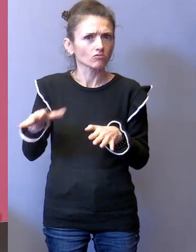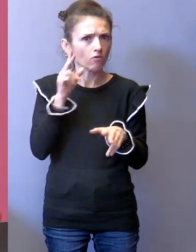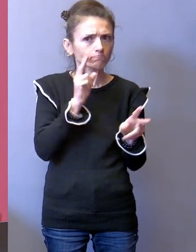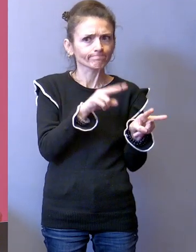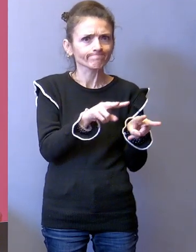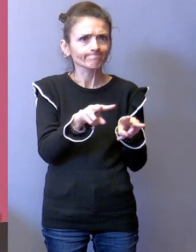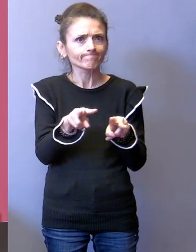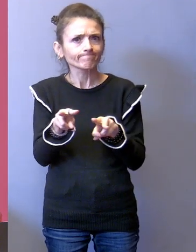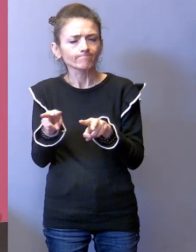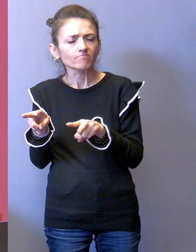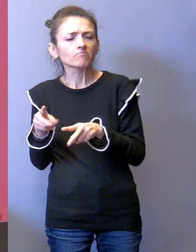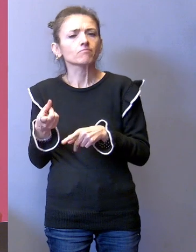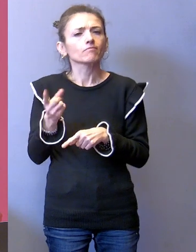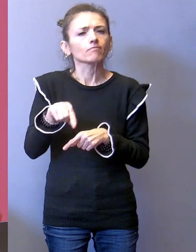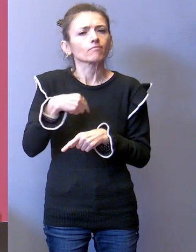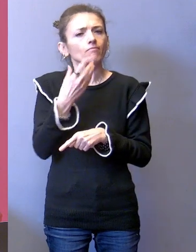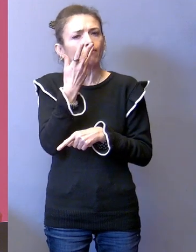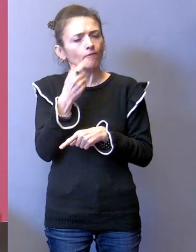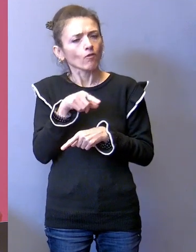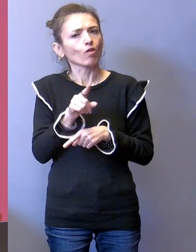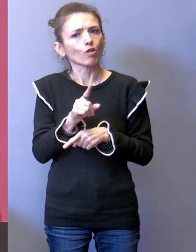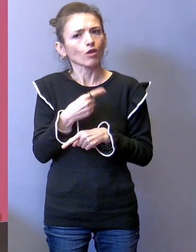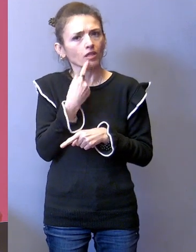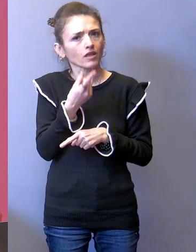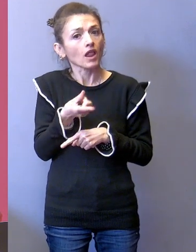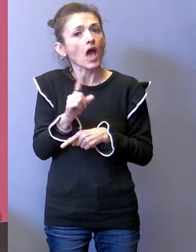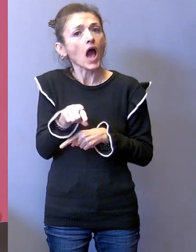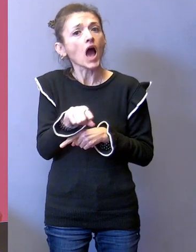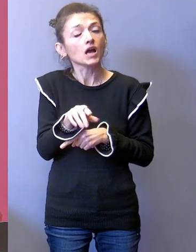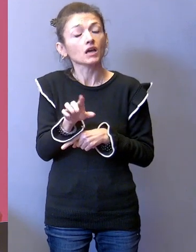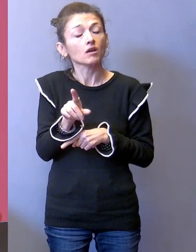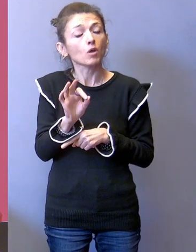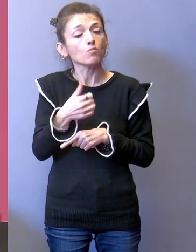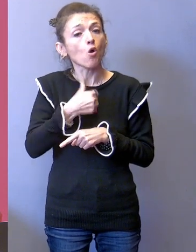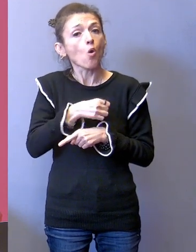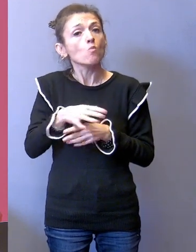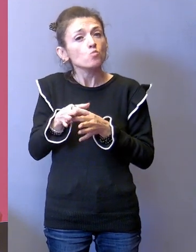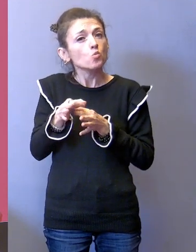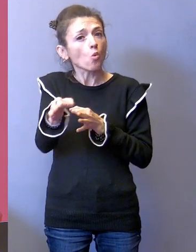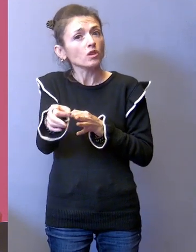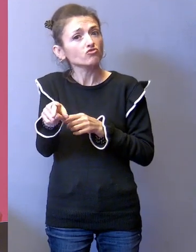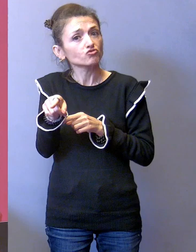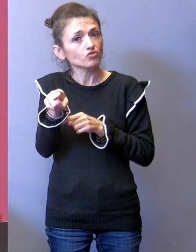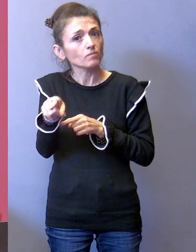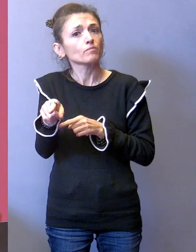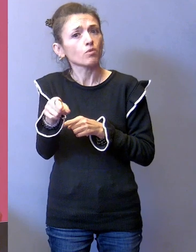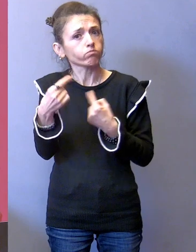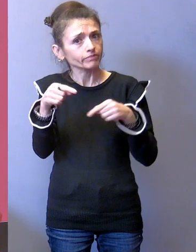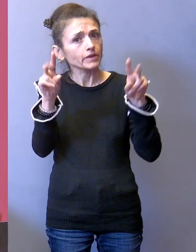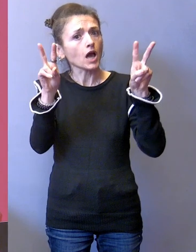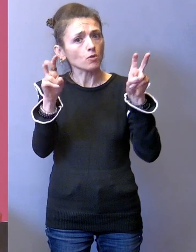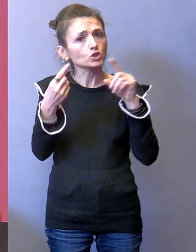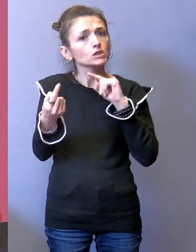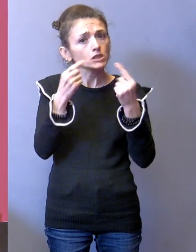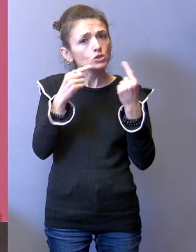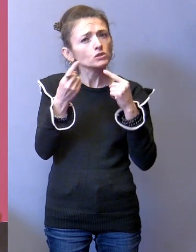mi piace anche condividere il fatto che anche a livello Municipale è stata difficoltà è stato discusso questo tema anche